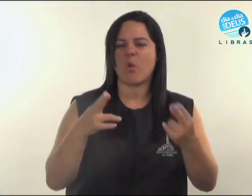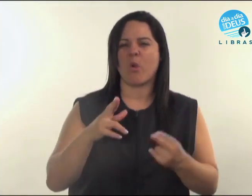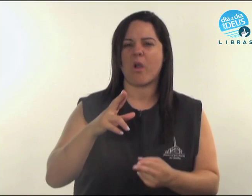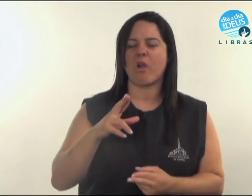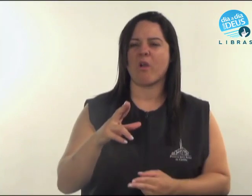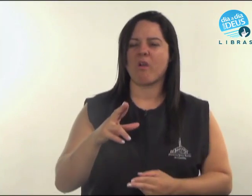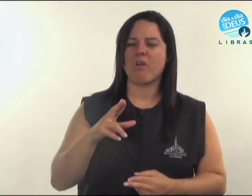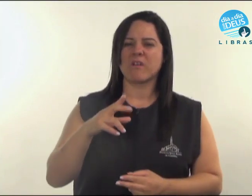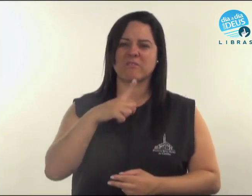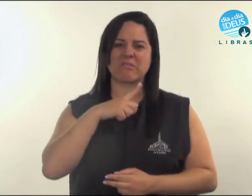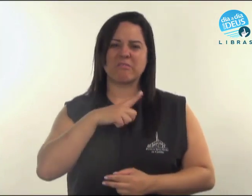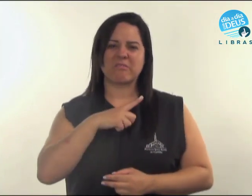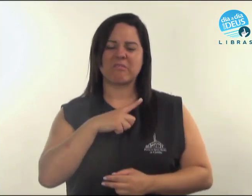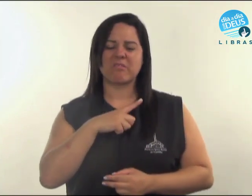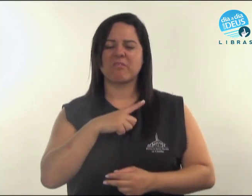Paulo.